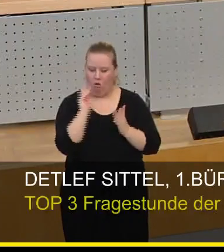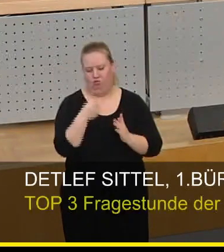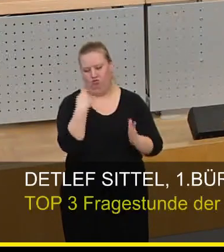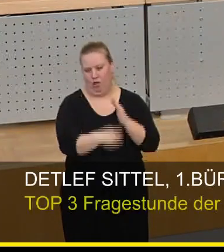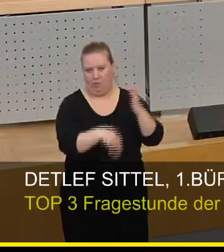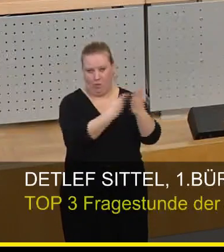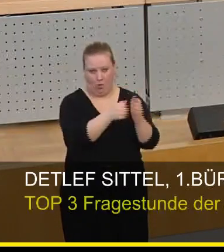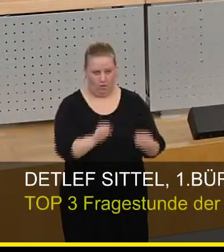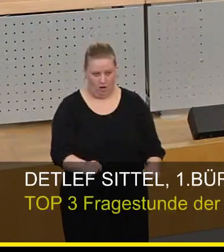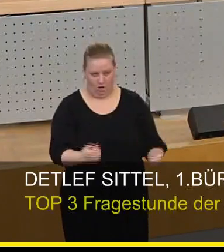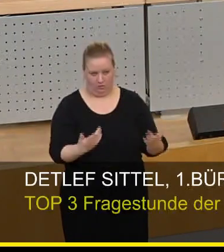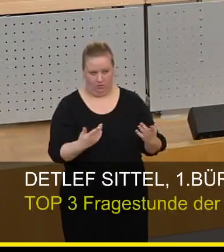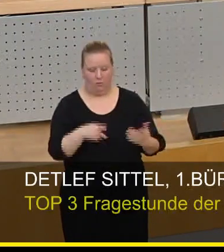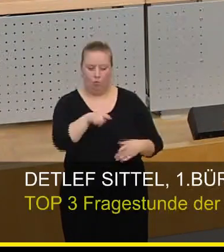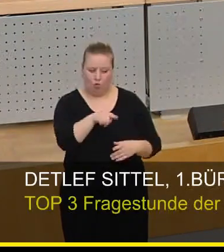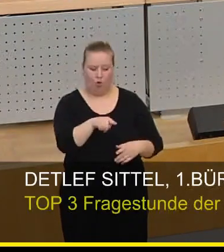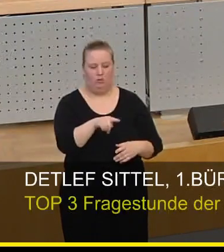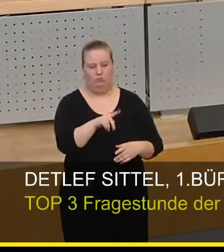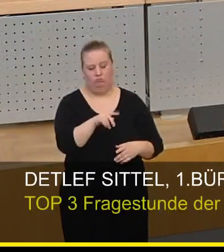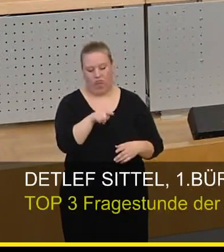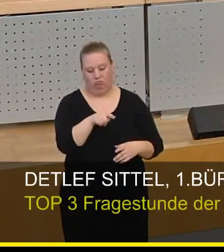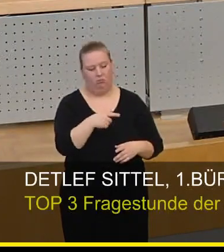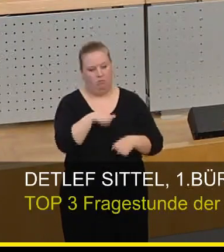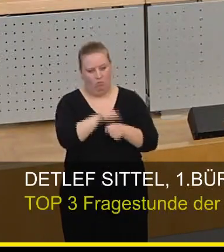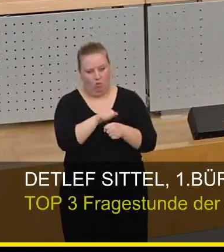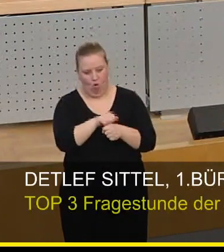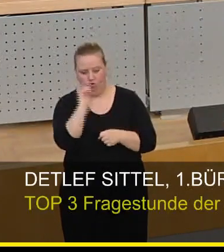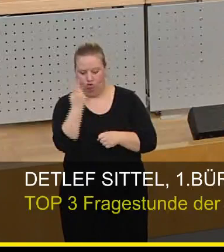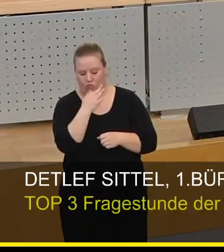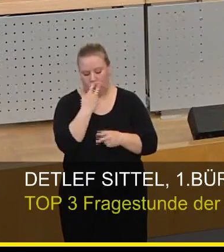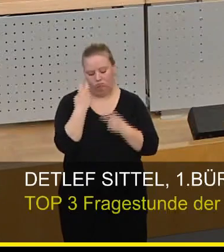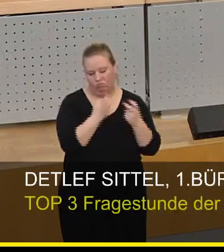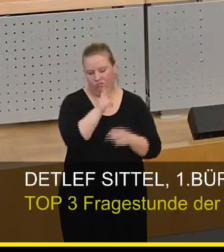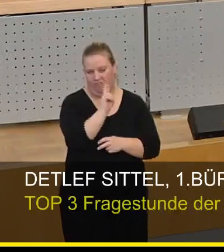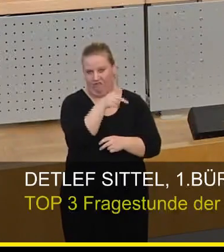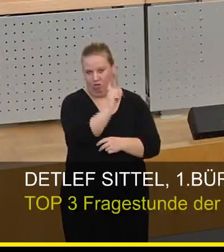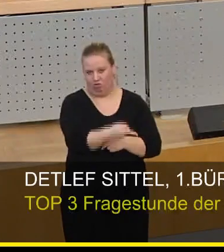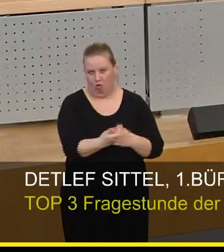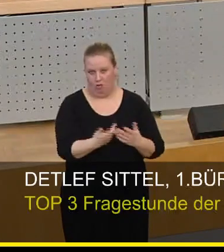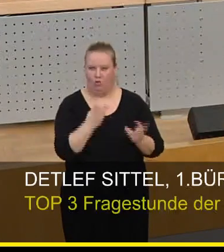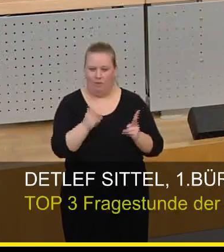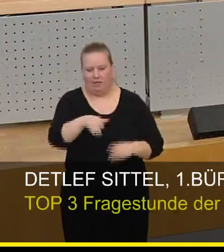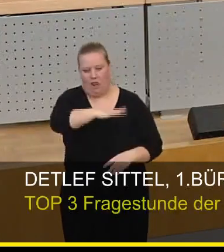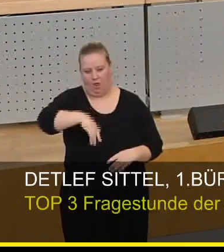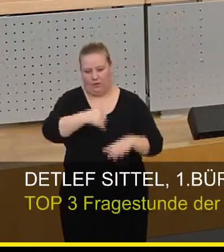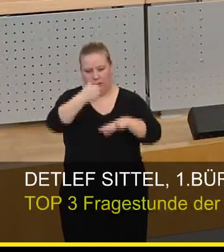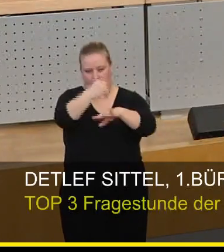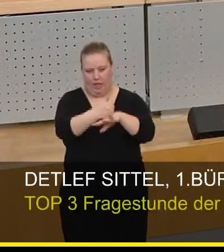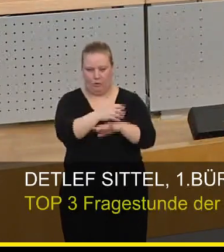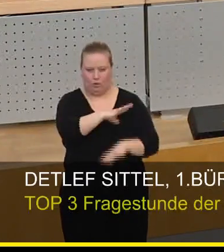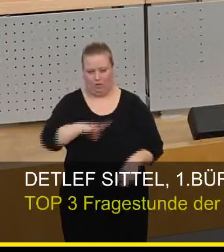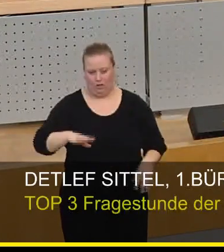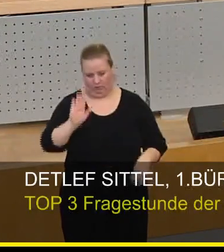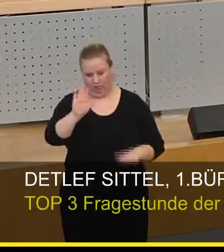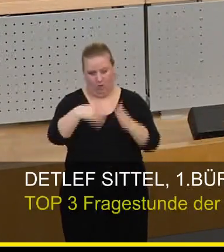geahndet werden kann. Zuständige Ahndungsbehörde hierfür wäre die Landesdirektion